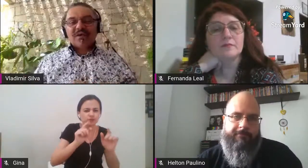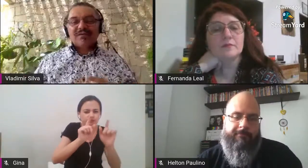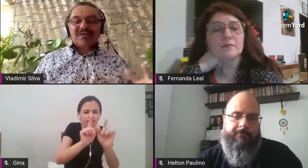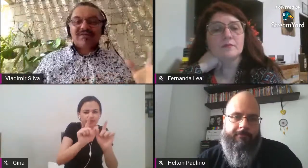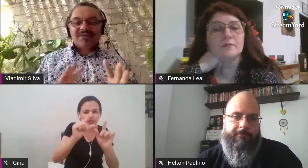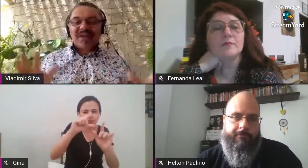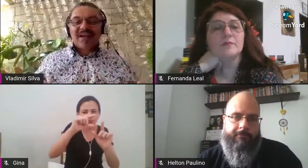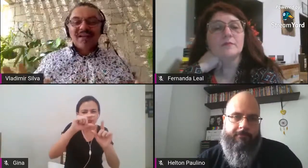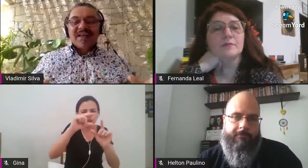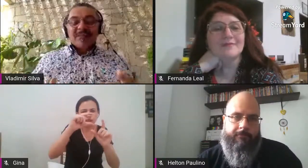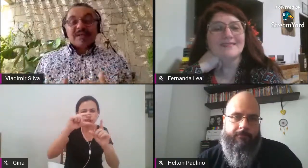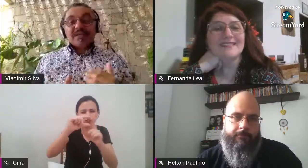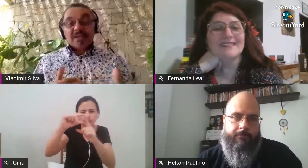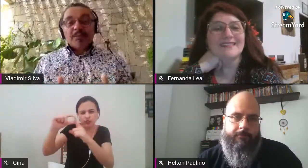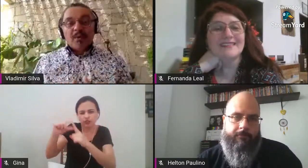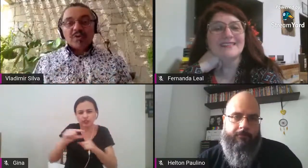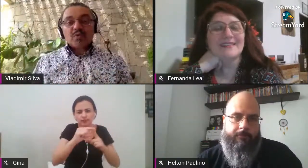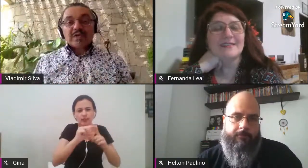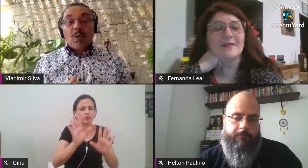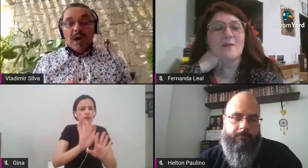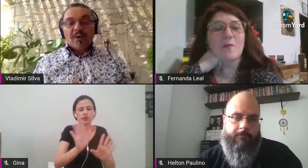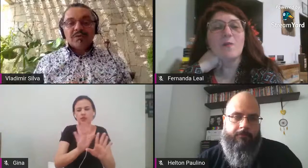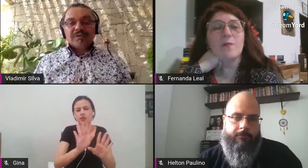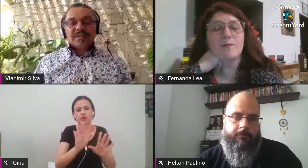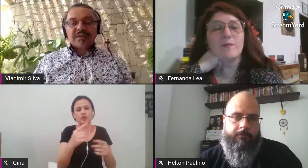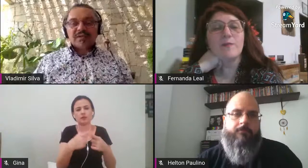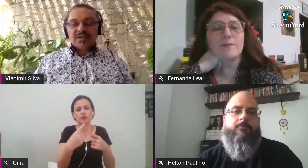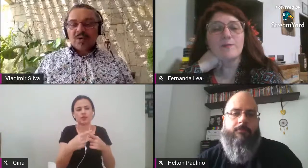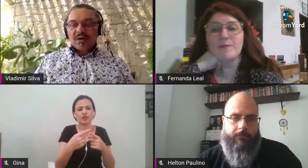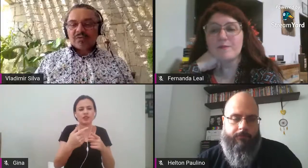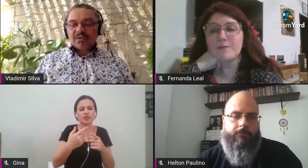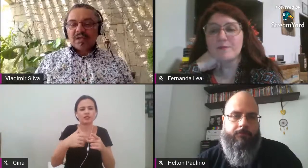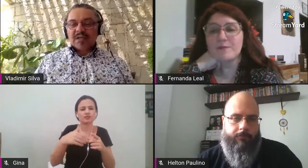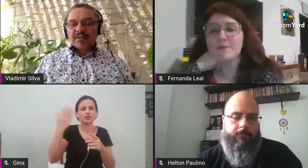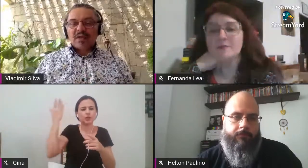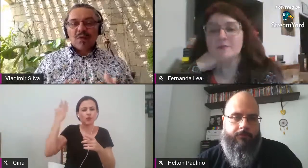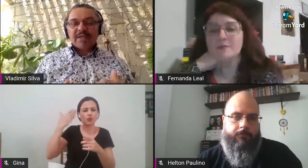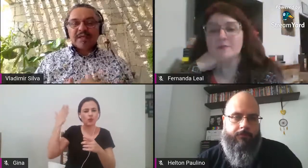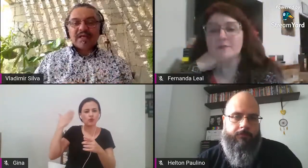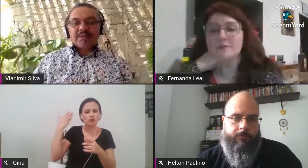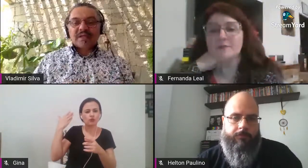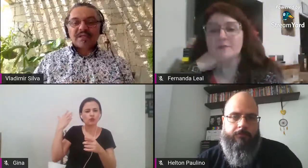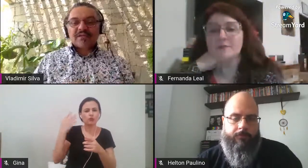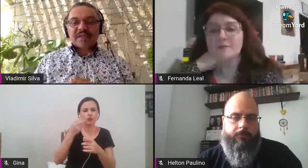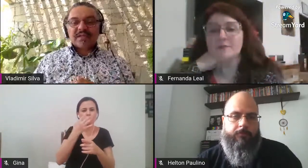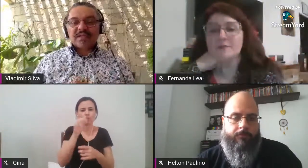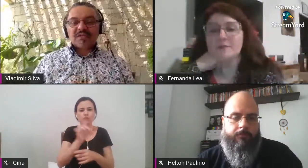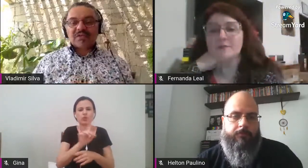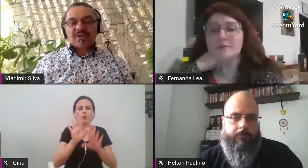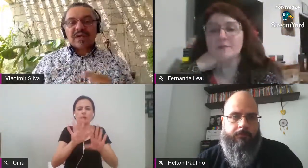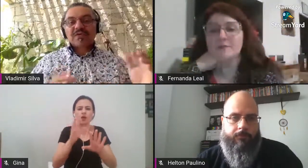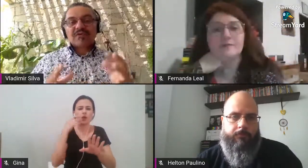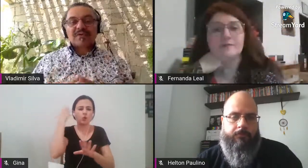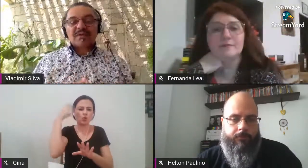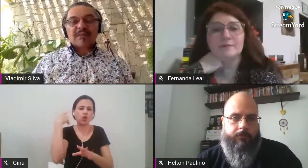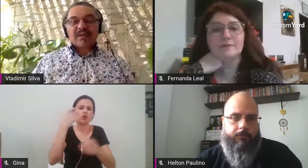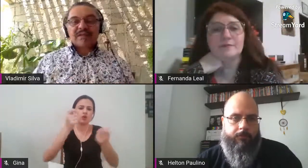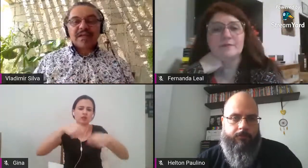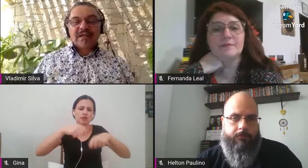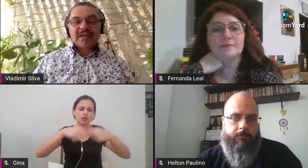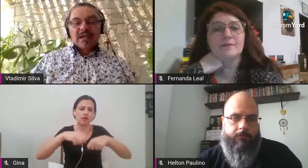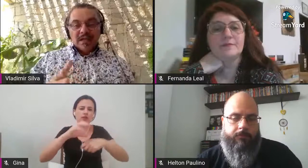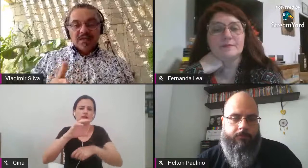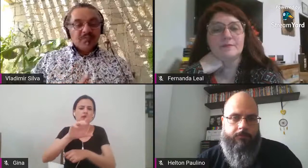estava boa, aí eu disse, vai ficar... Mas a gente pode usar o áudio, sim. Eu acho que o áudio tem qualidade para a gente fazer isso. O Cleison fez um